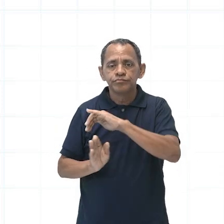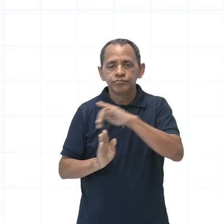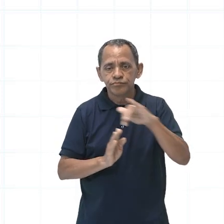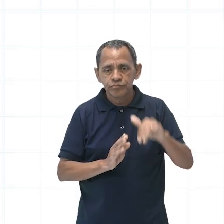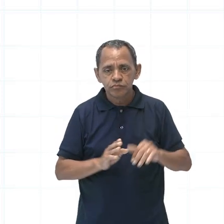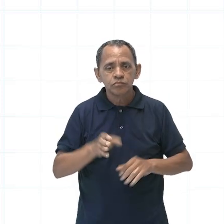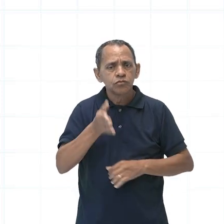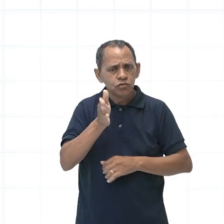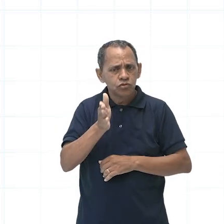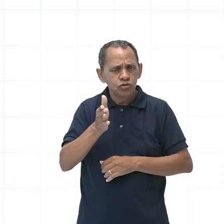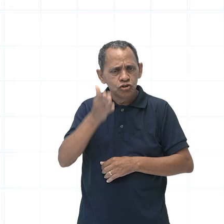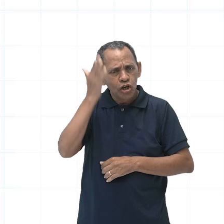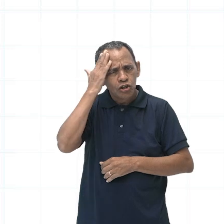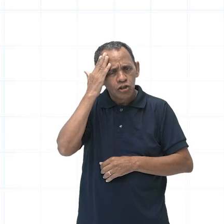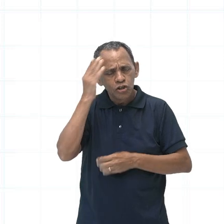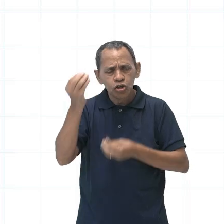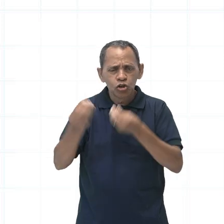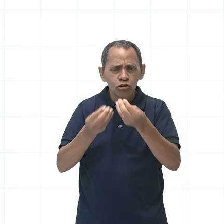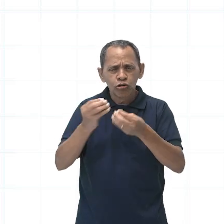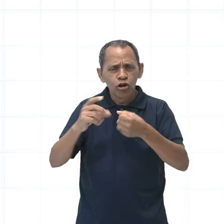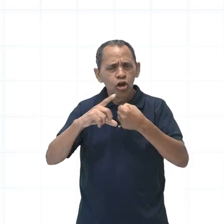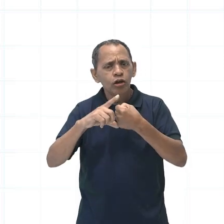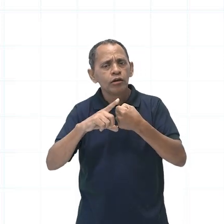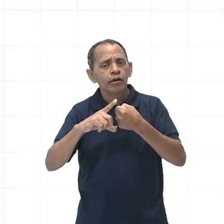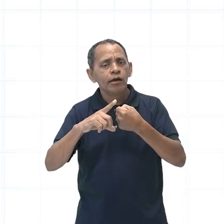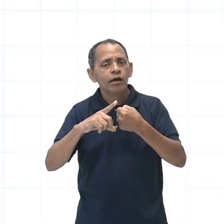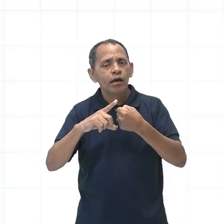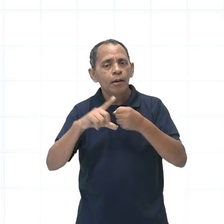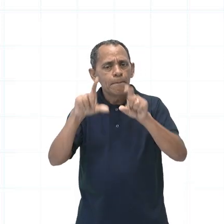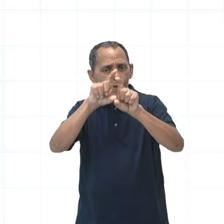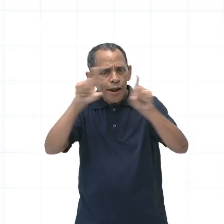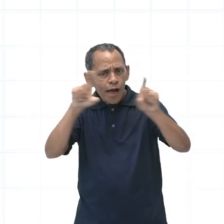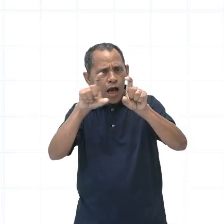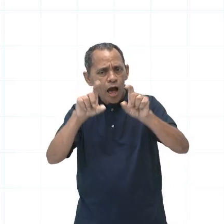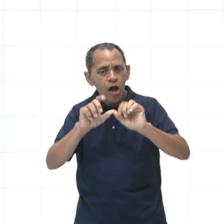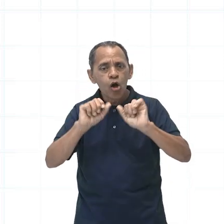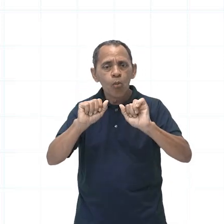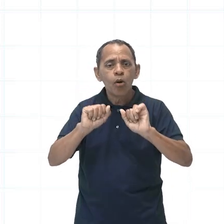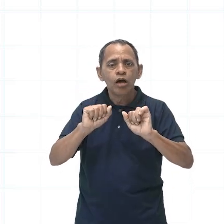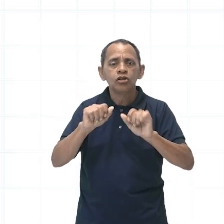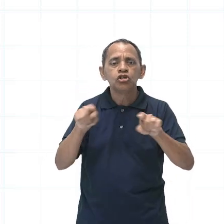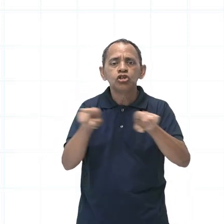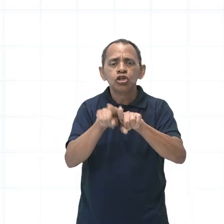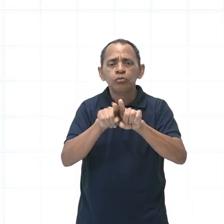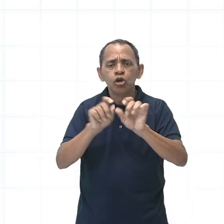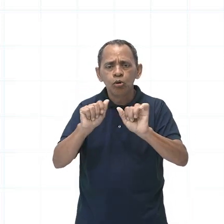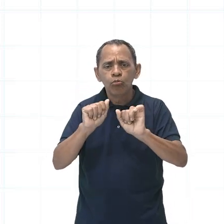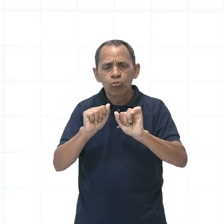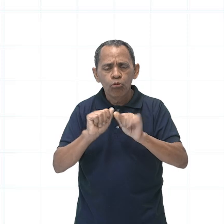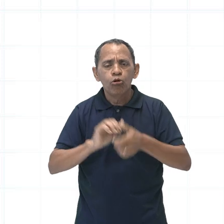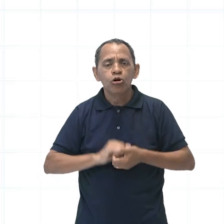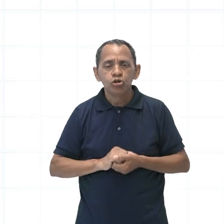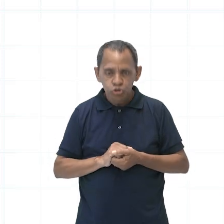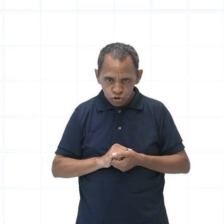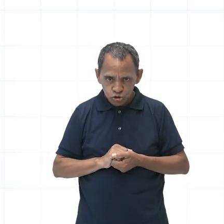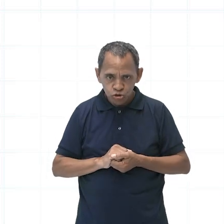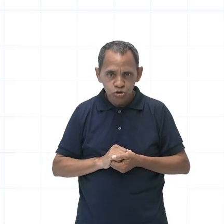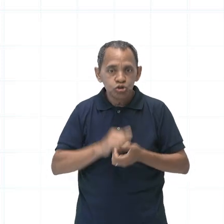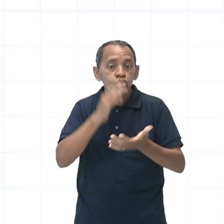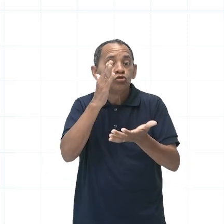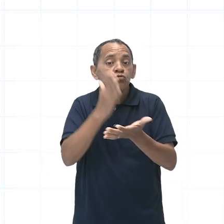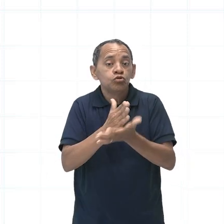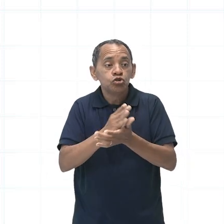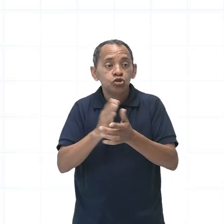parágrafo, mas o artigo também pode se dividir de outra forma. São os incisos. E